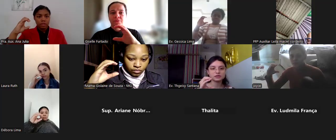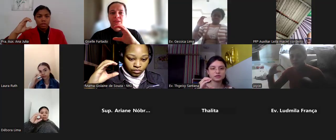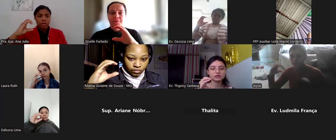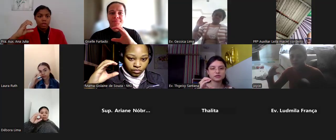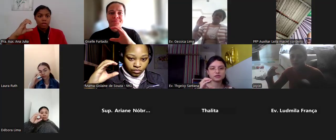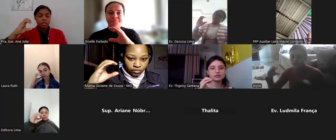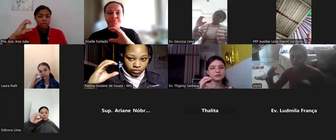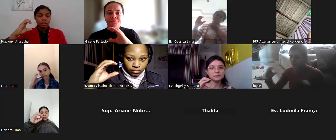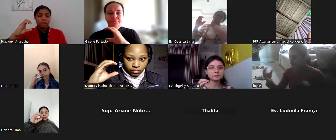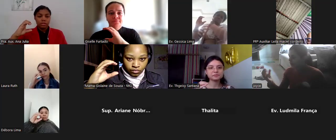C.